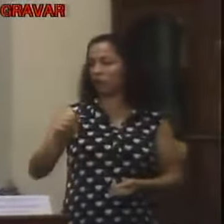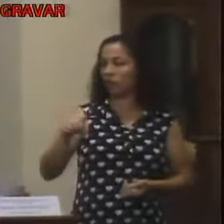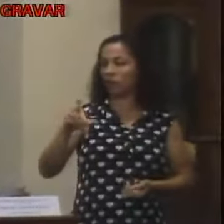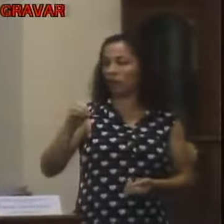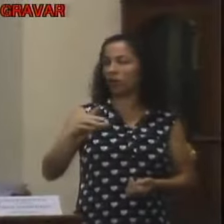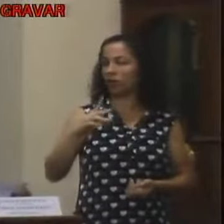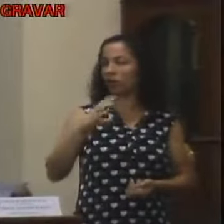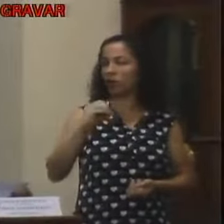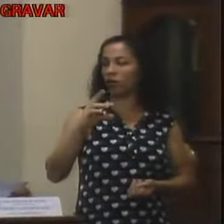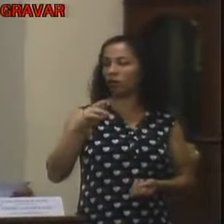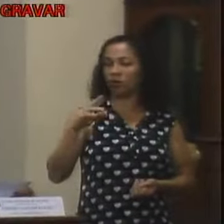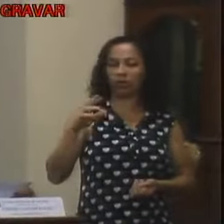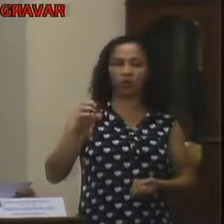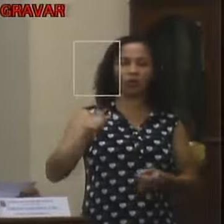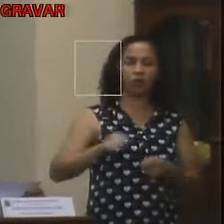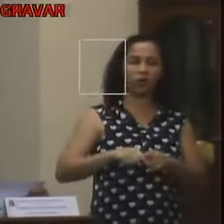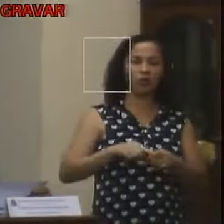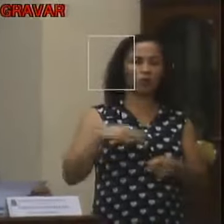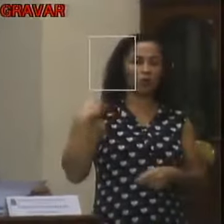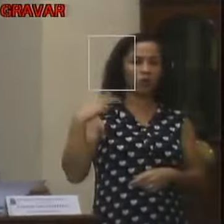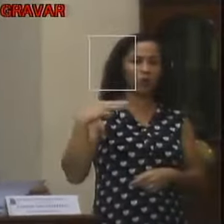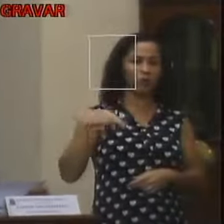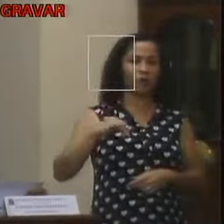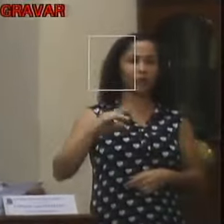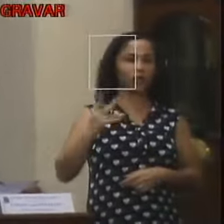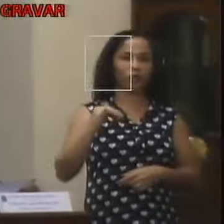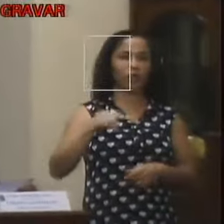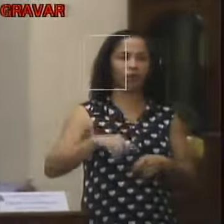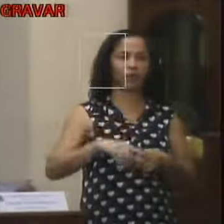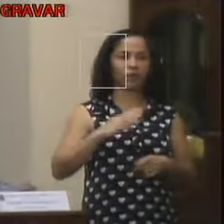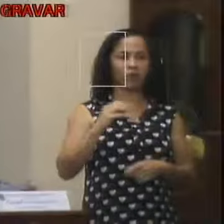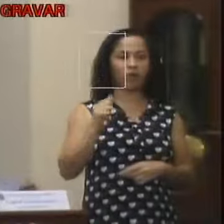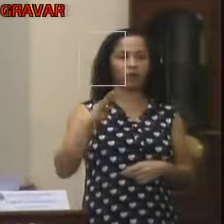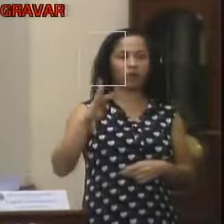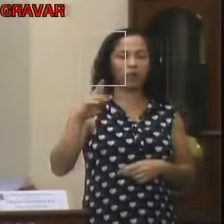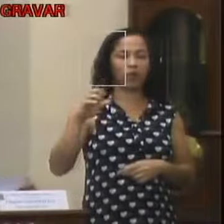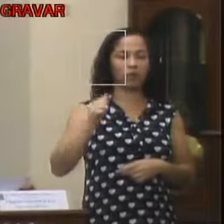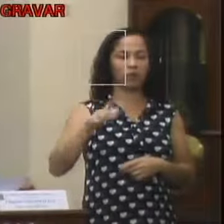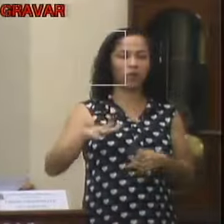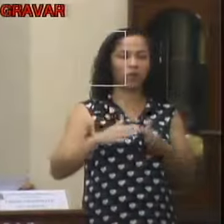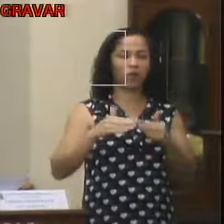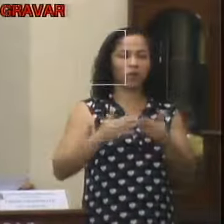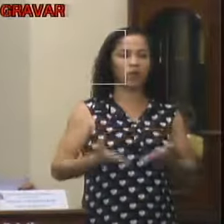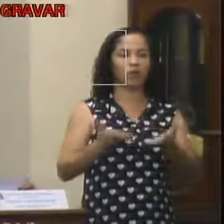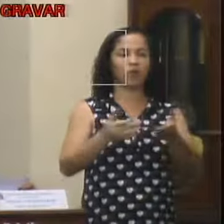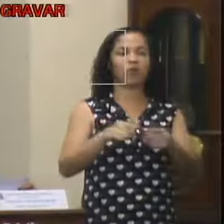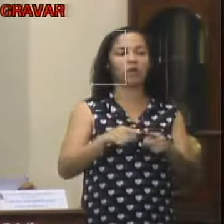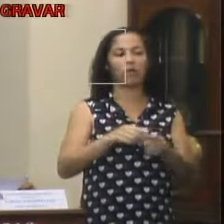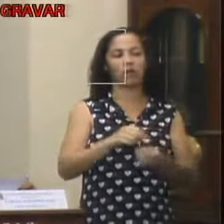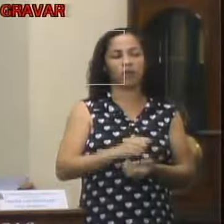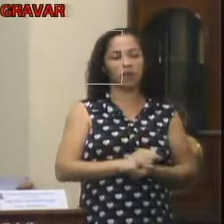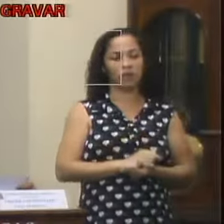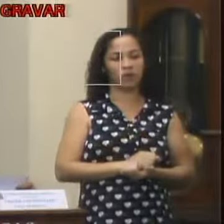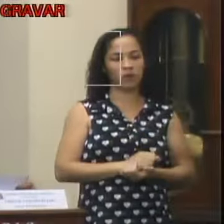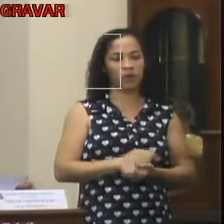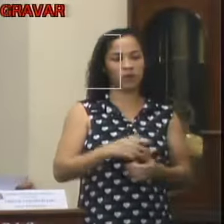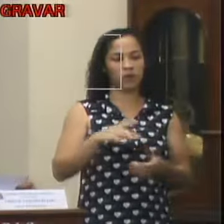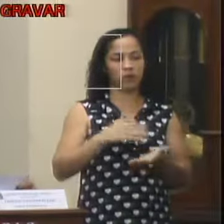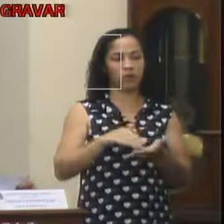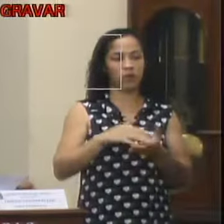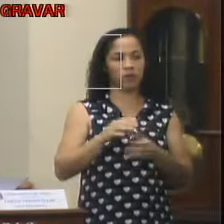A vereadora Michele Cabral, no uso de suas atribuições, na forma regimental, requer a Vossa Excelência o caminhamento da presente indicação à ilustríssima